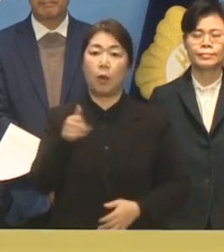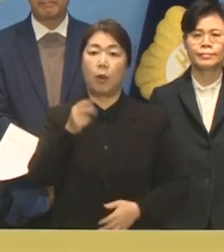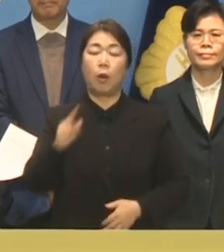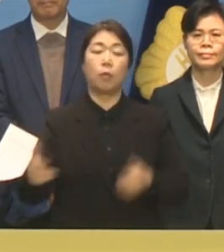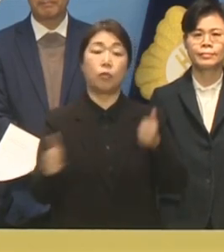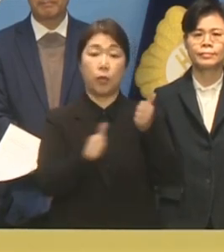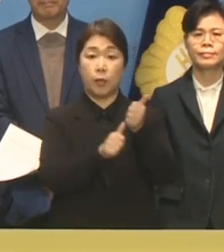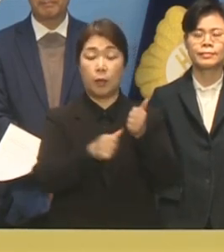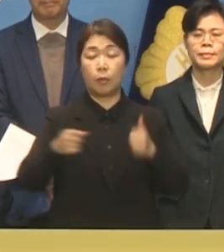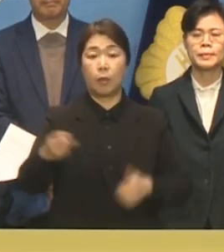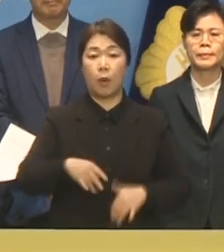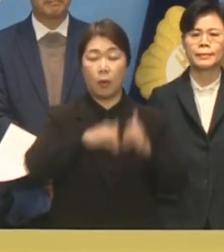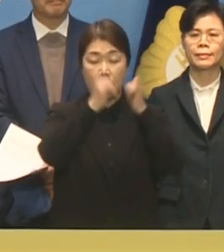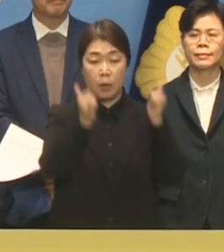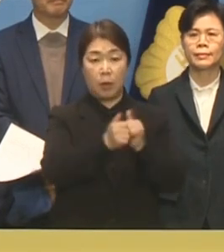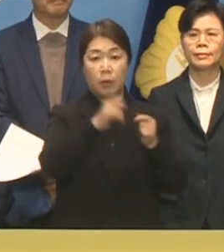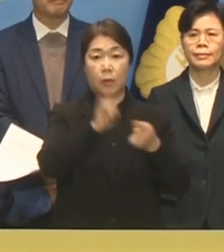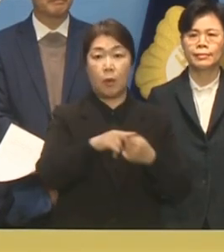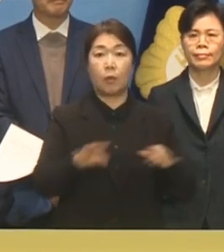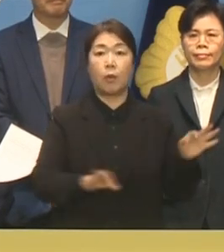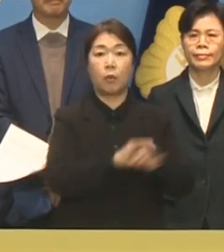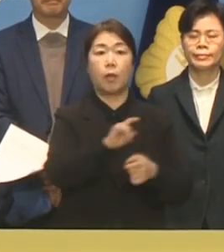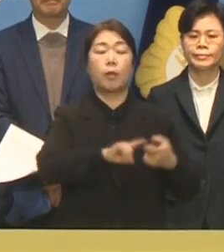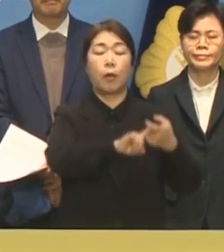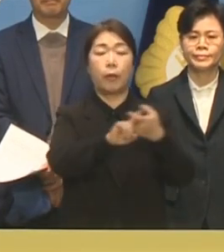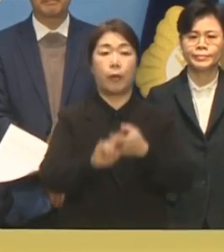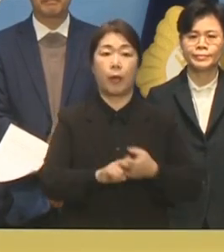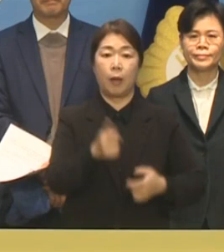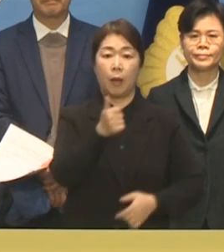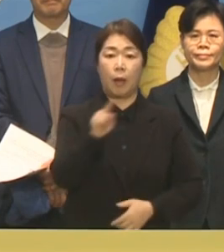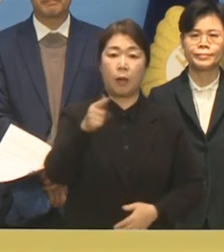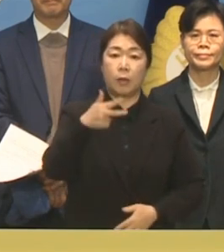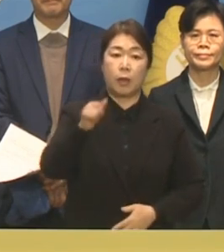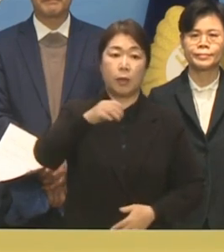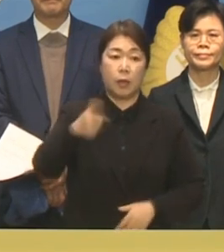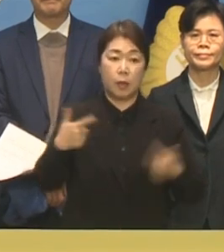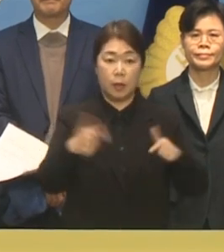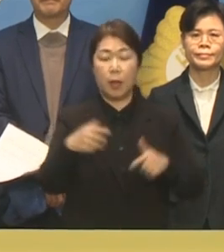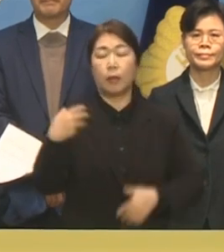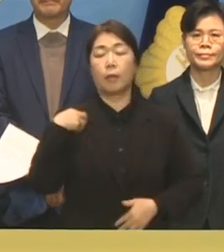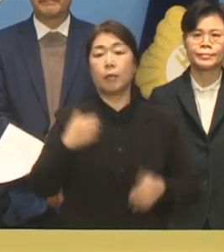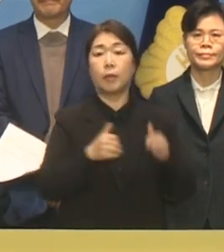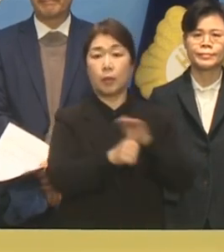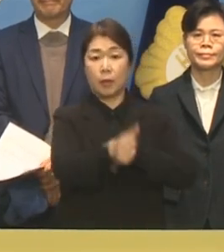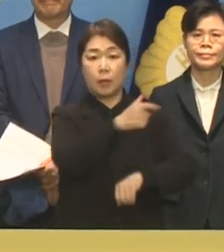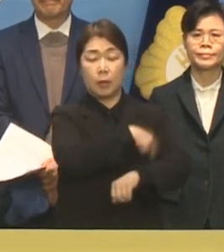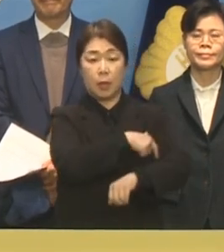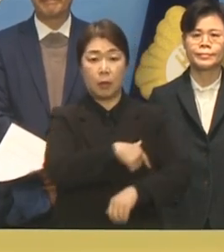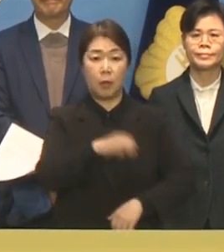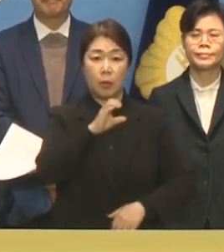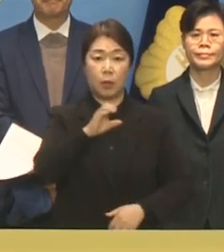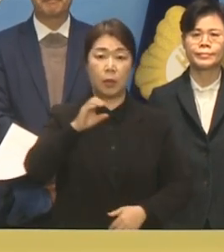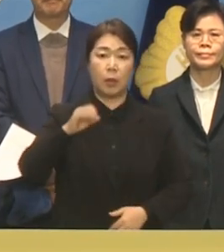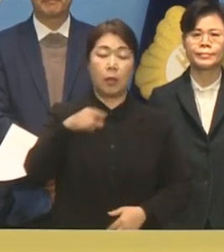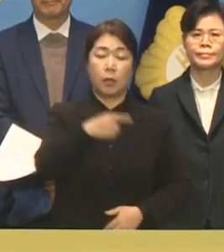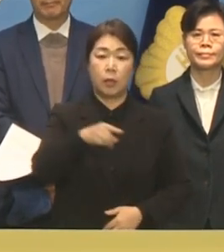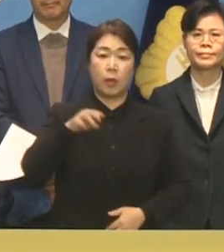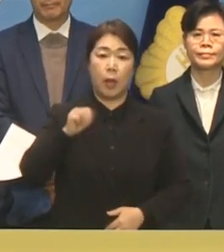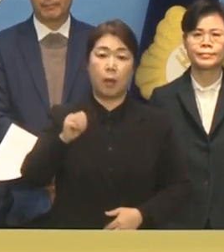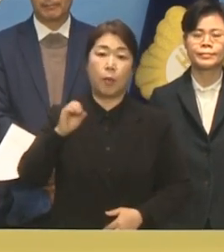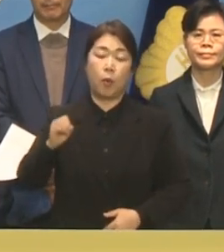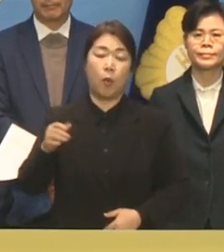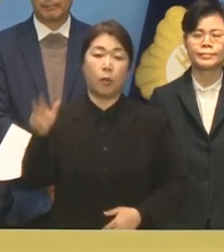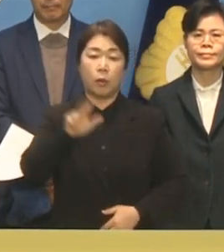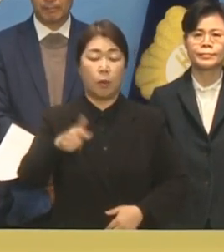부회장님, 그리고 사회적경제연대회의 하재찬 상임이사님, GMO 반대 전국행동